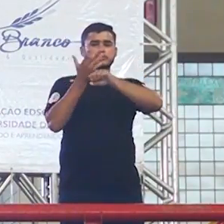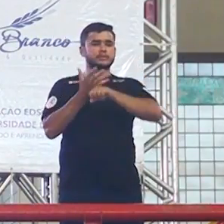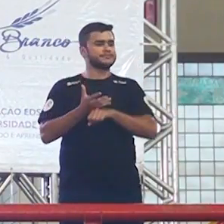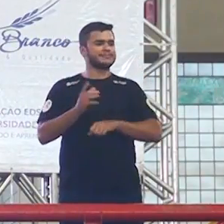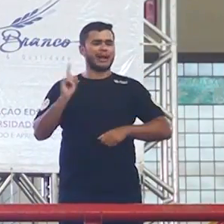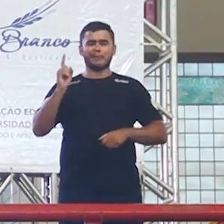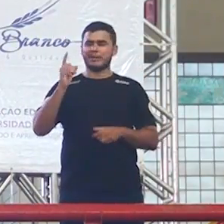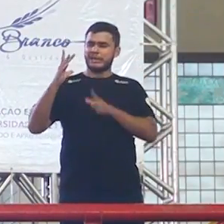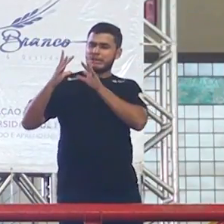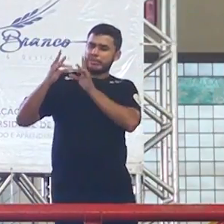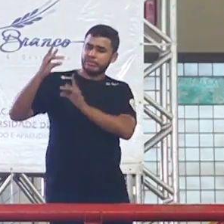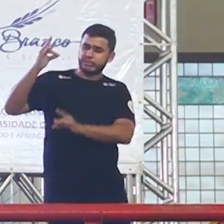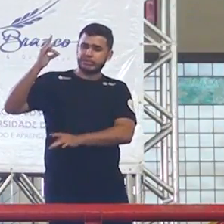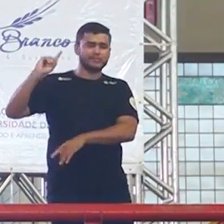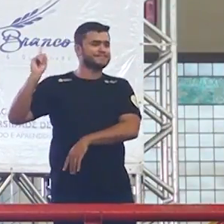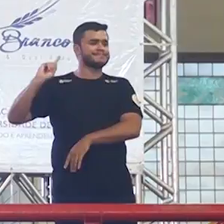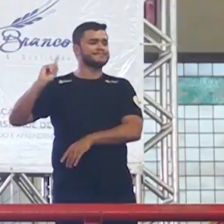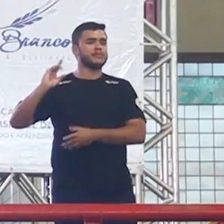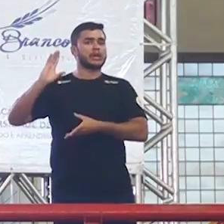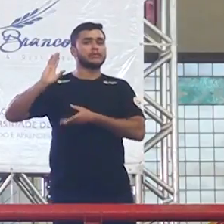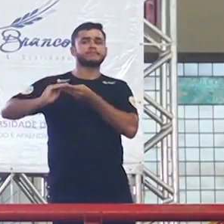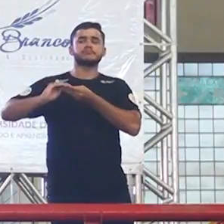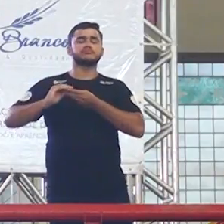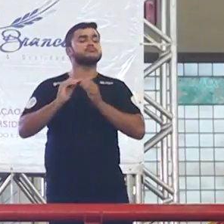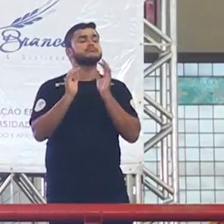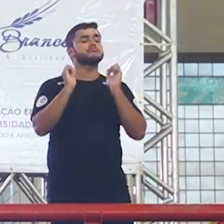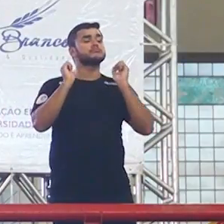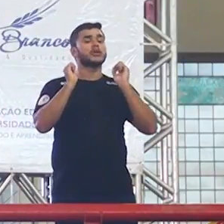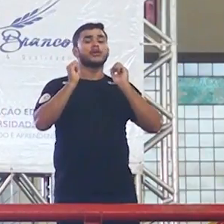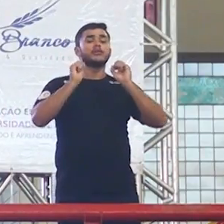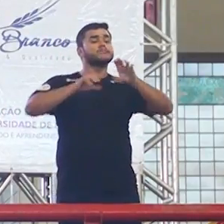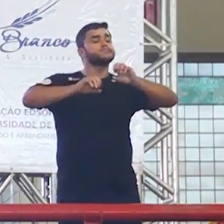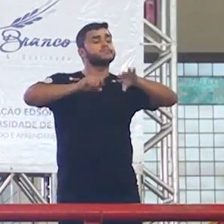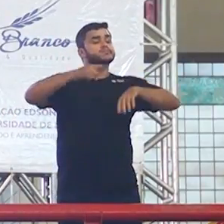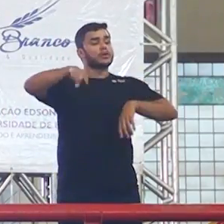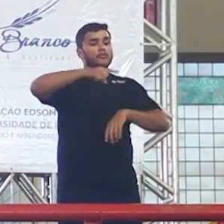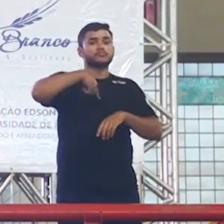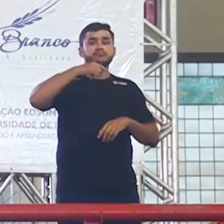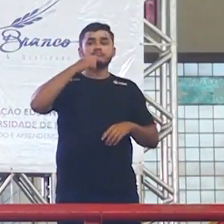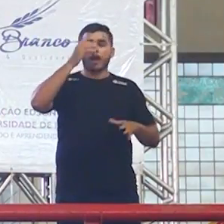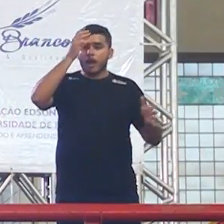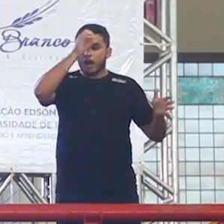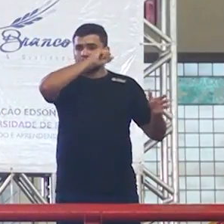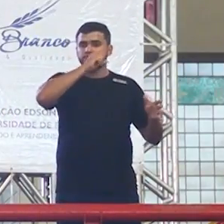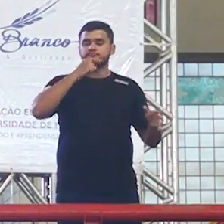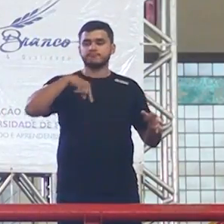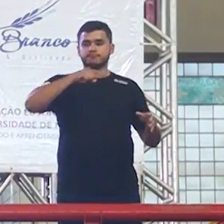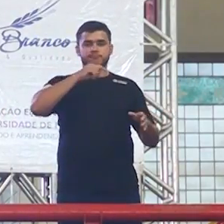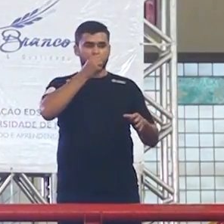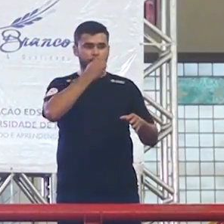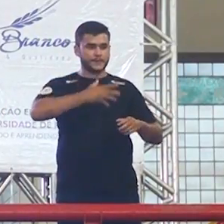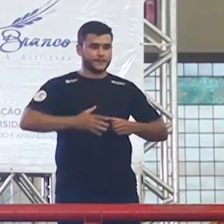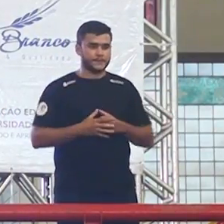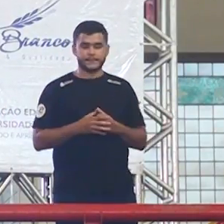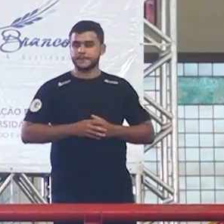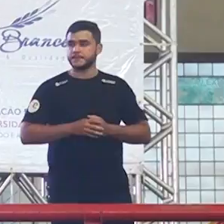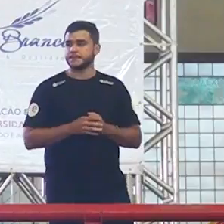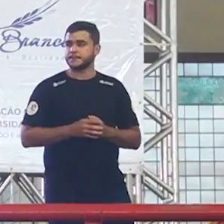ficar tecendo comentário. Beleza? Vamos lá. Todos na